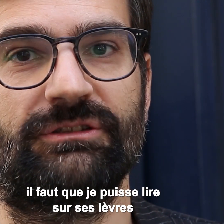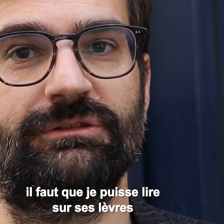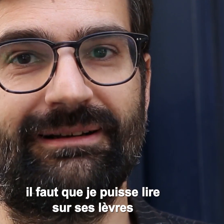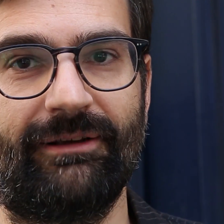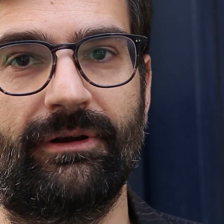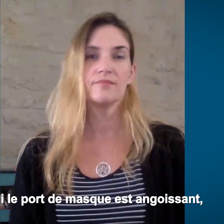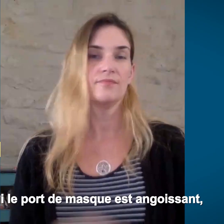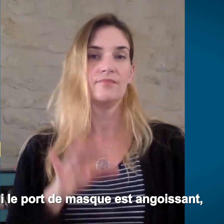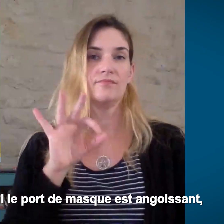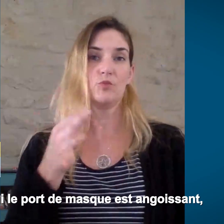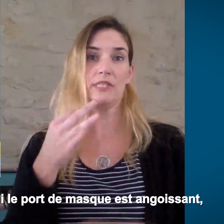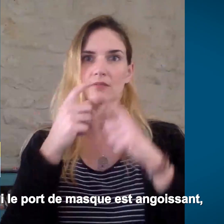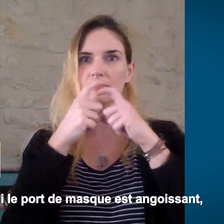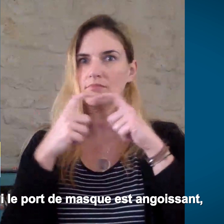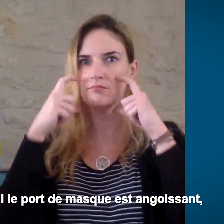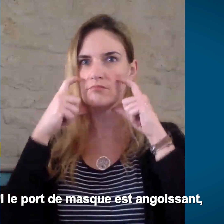puisse lire sur ses lèvres.